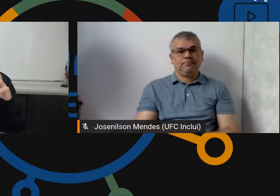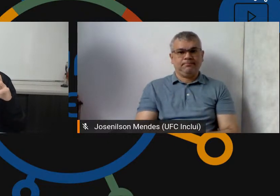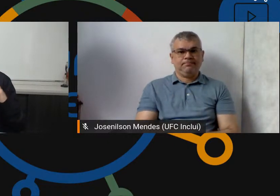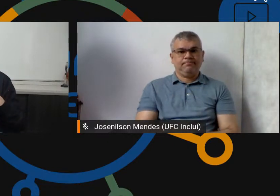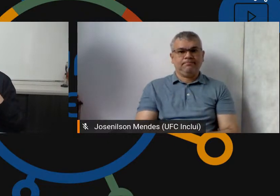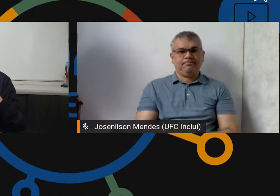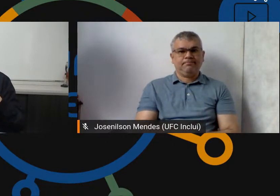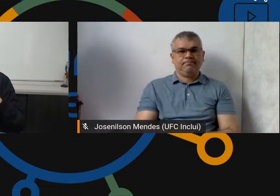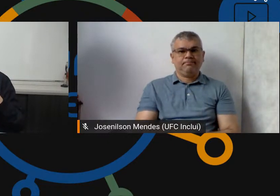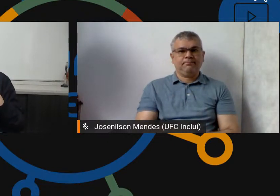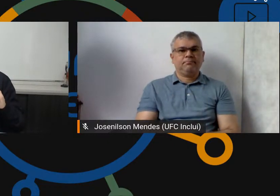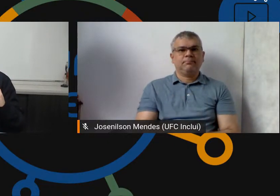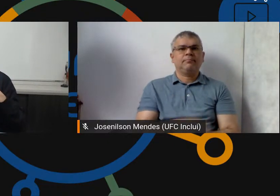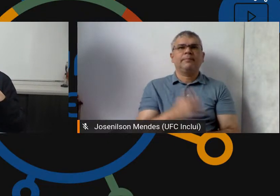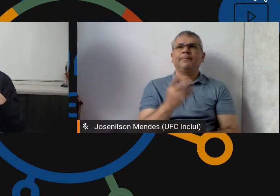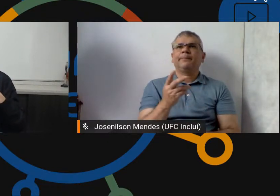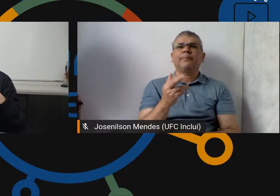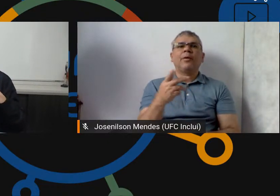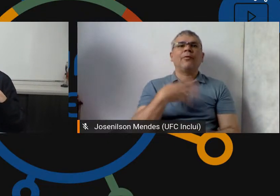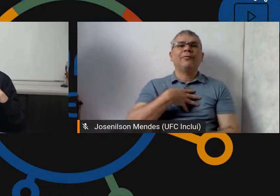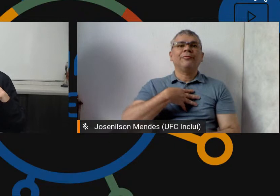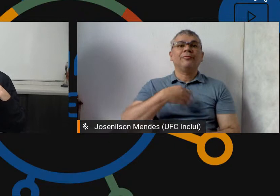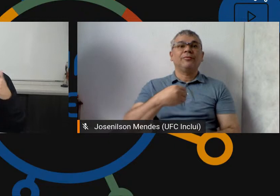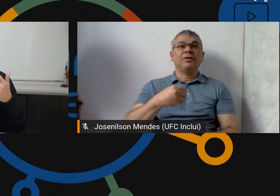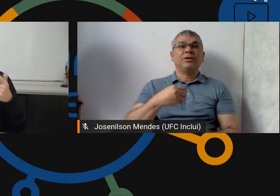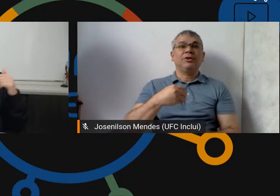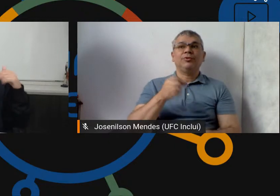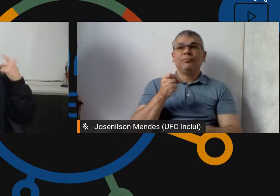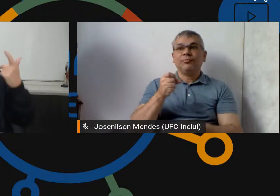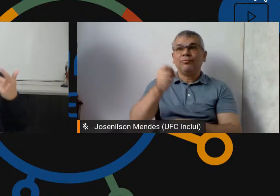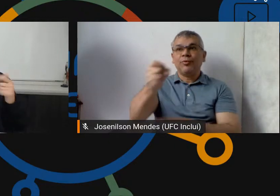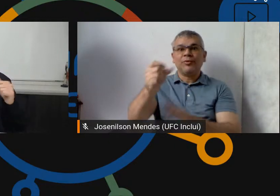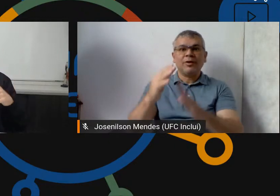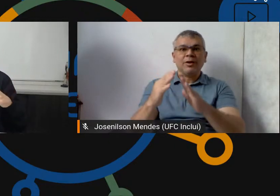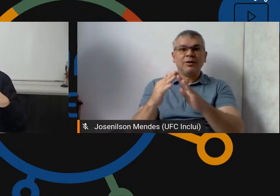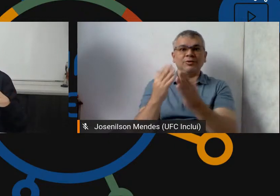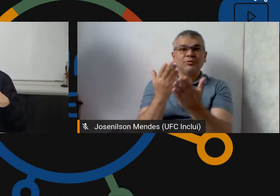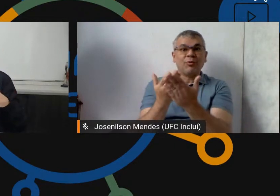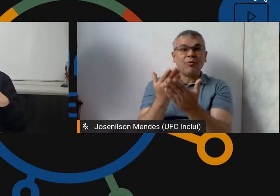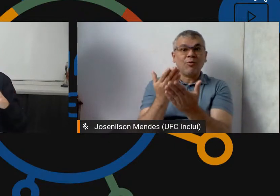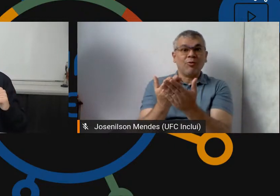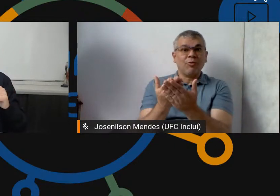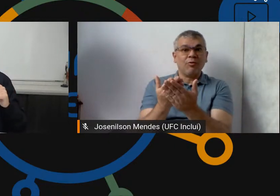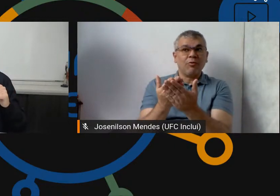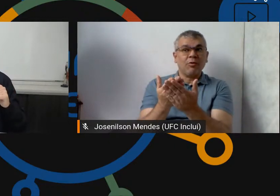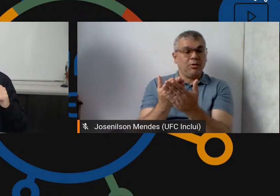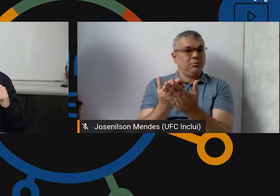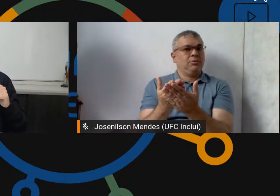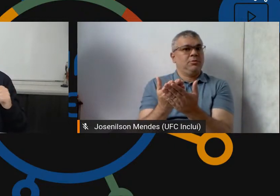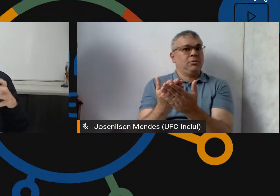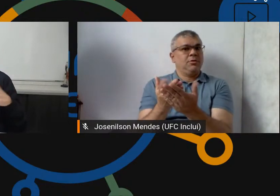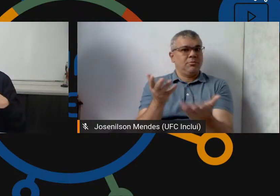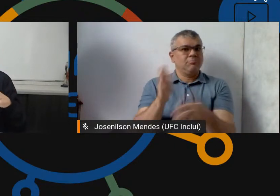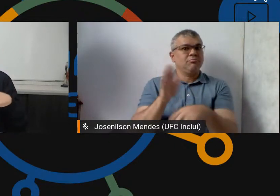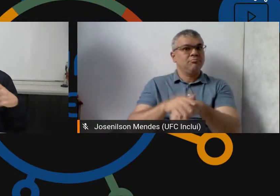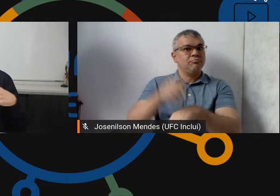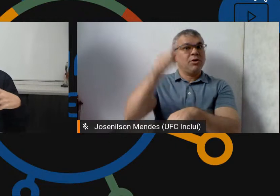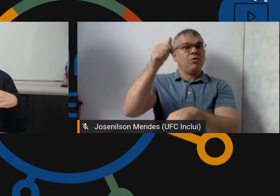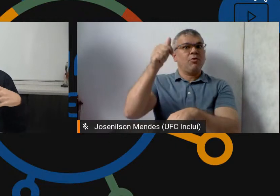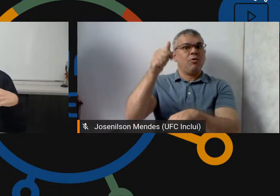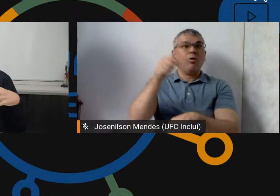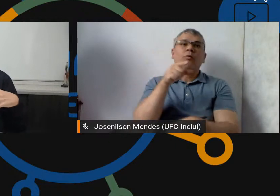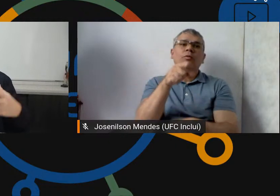É como colocar um filho na escola. Você vai colocar na melhor escola conceitual que você concebe e que